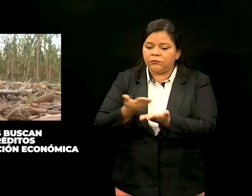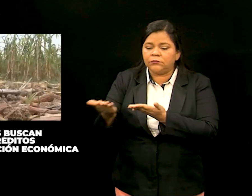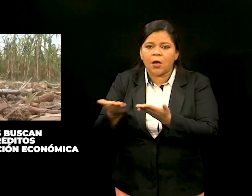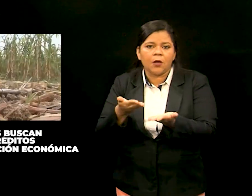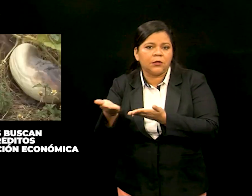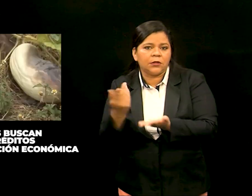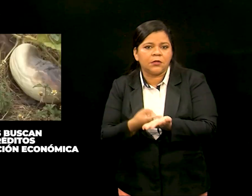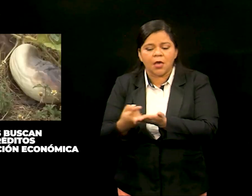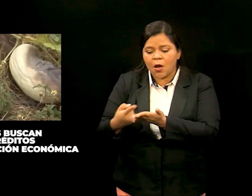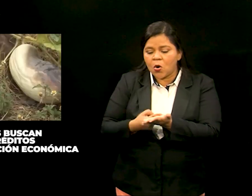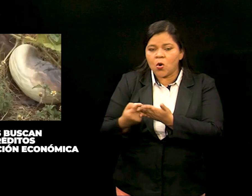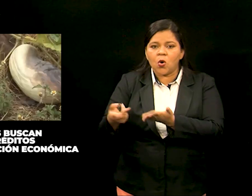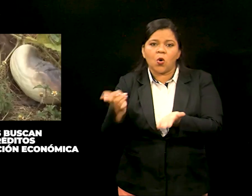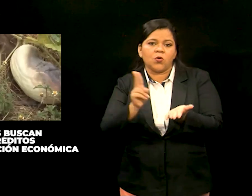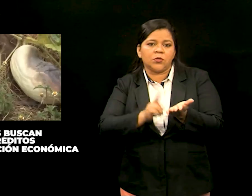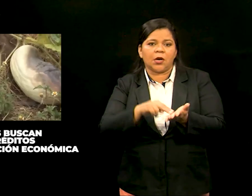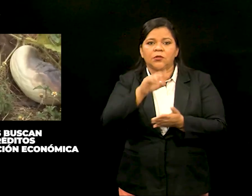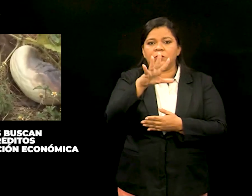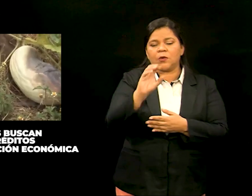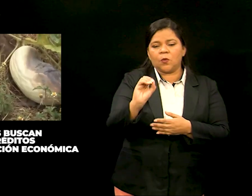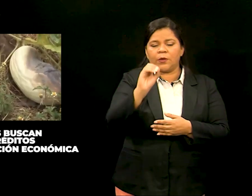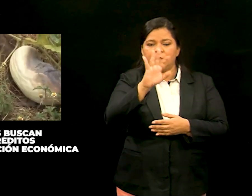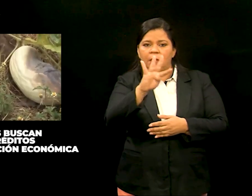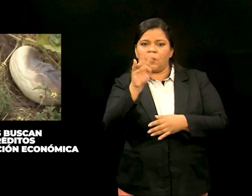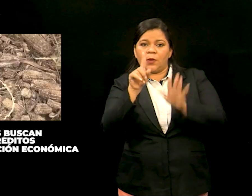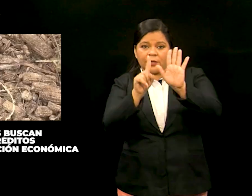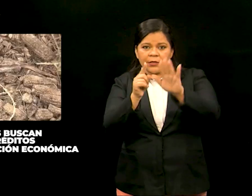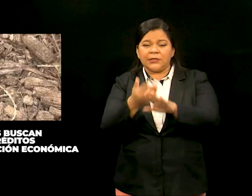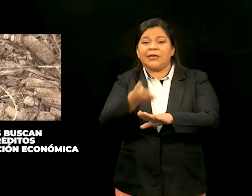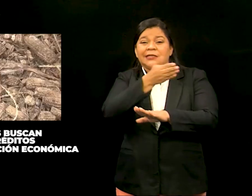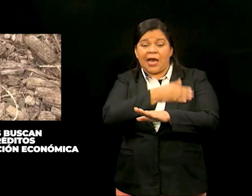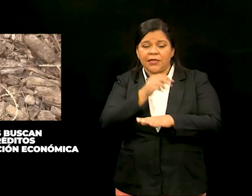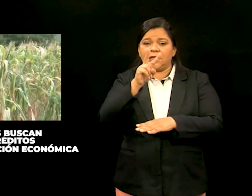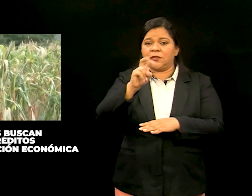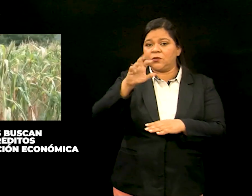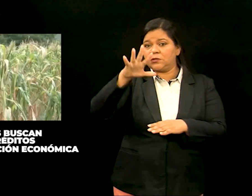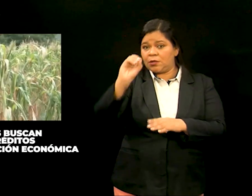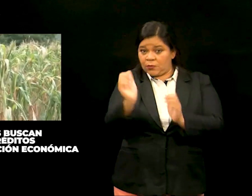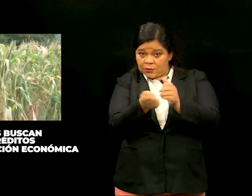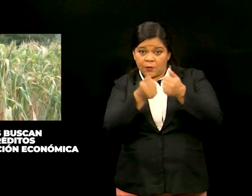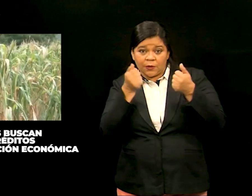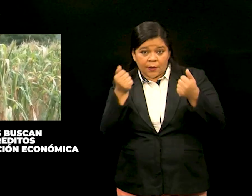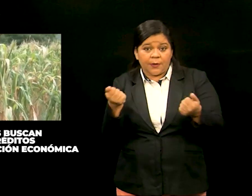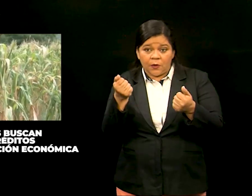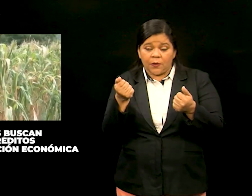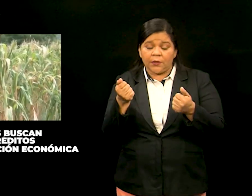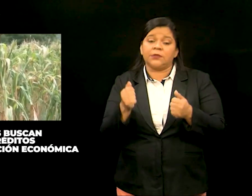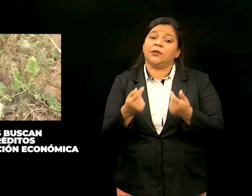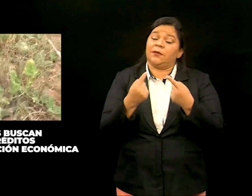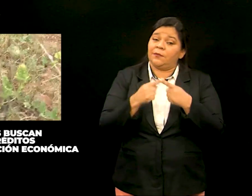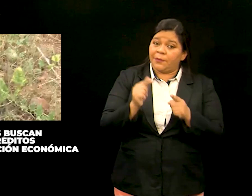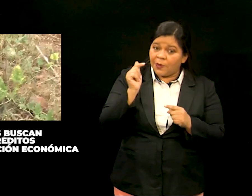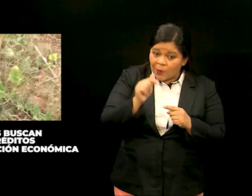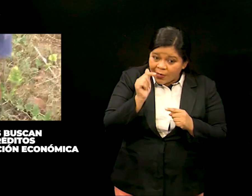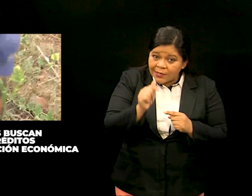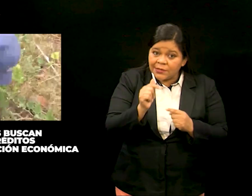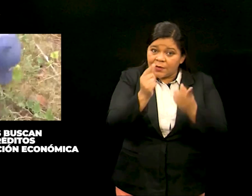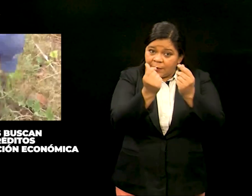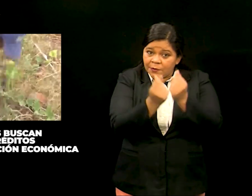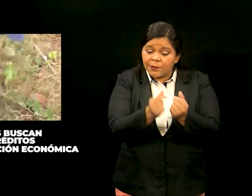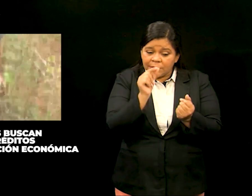préstamo número 5046, originalmente de 250 millones de dólares, de los cuales